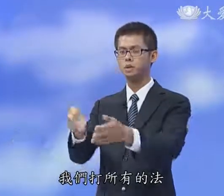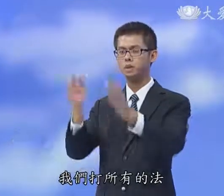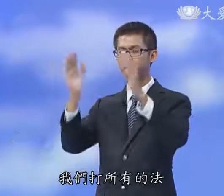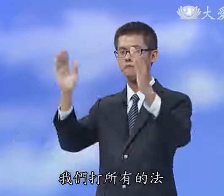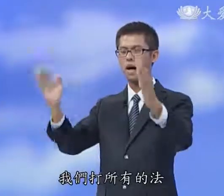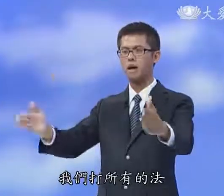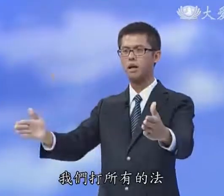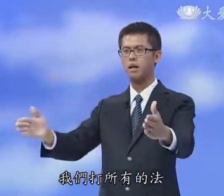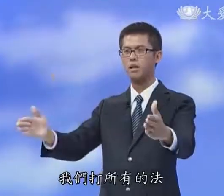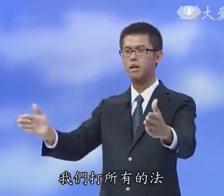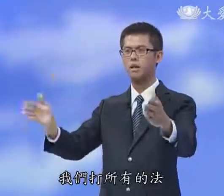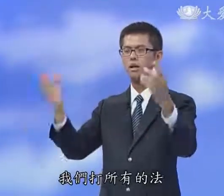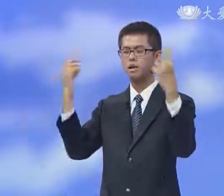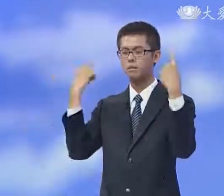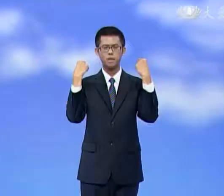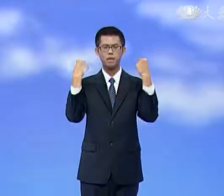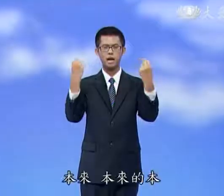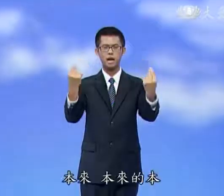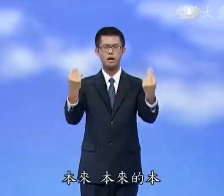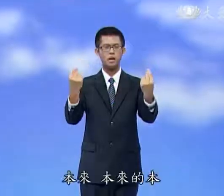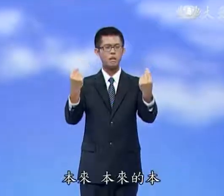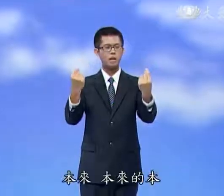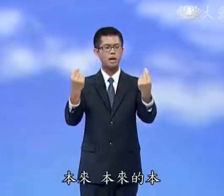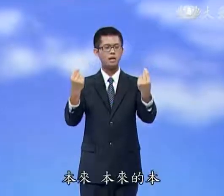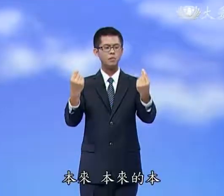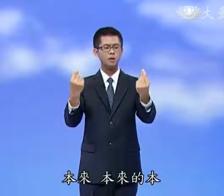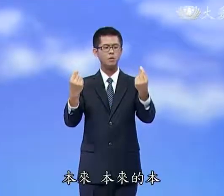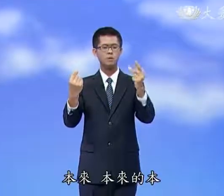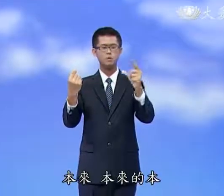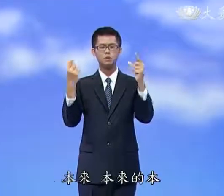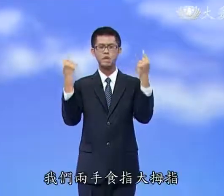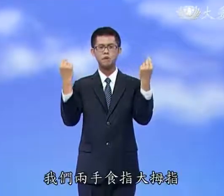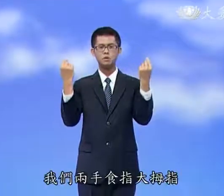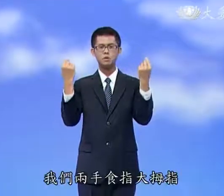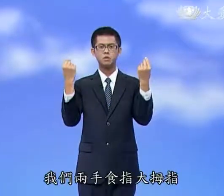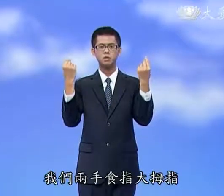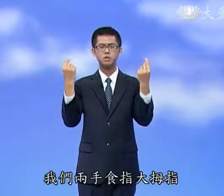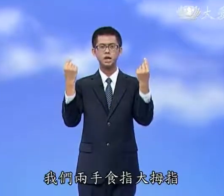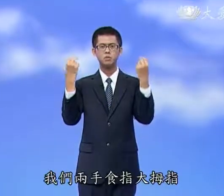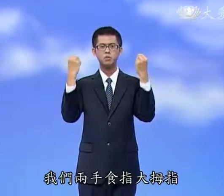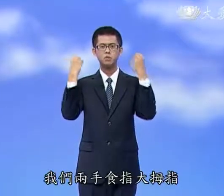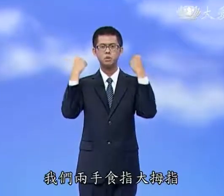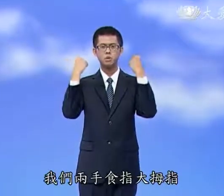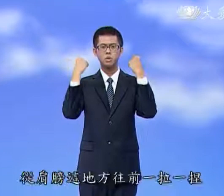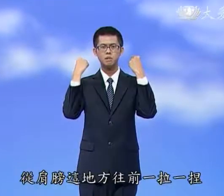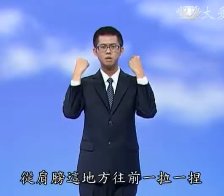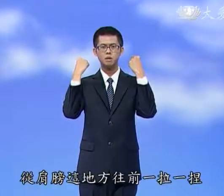的法本来。本来的本，我们两手食指大拇指从肩膀